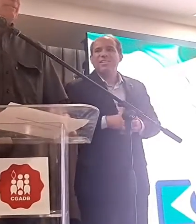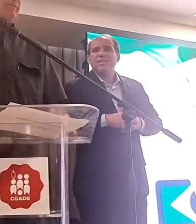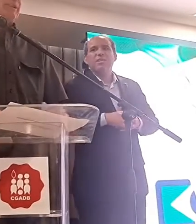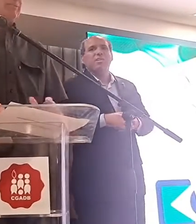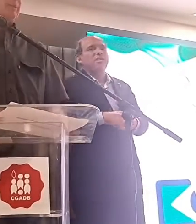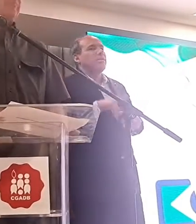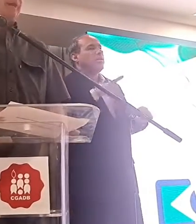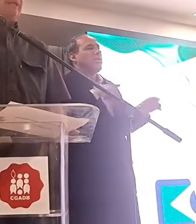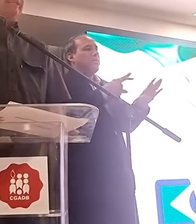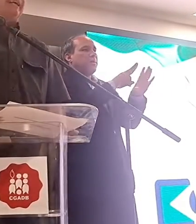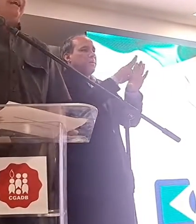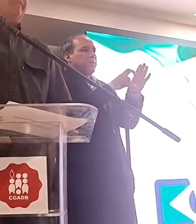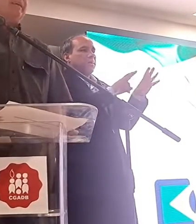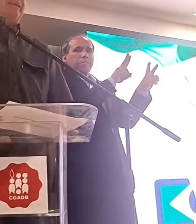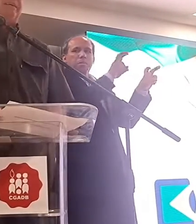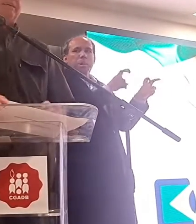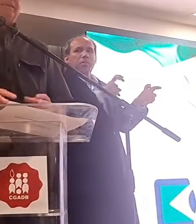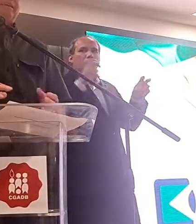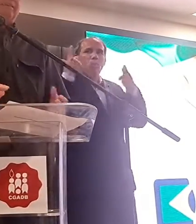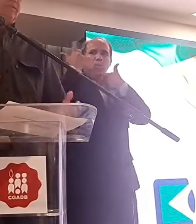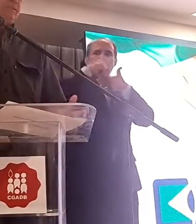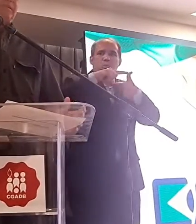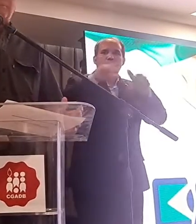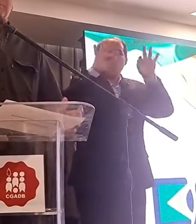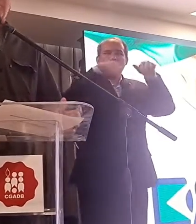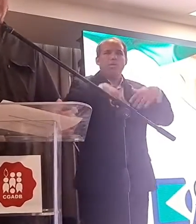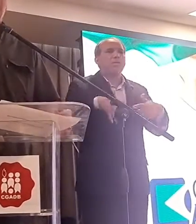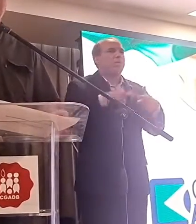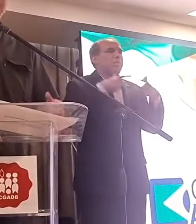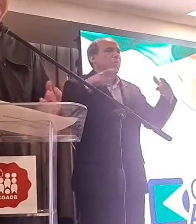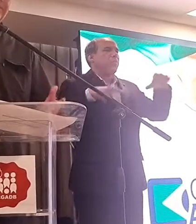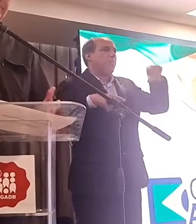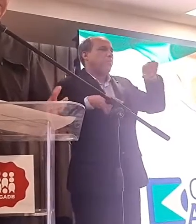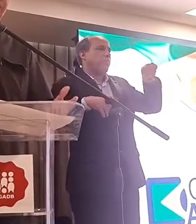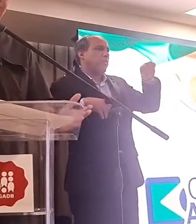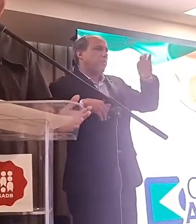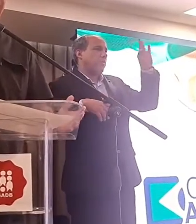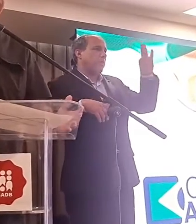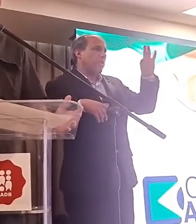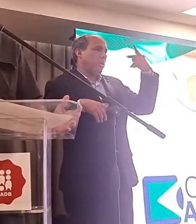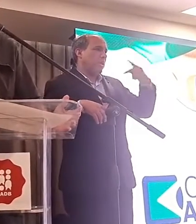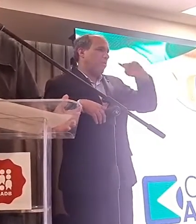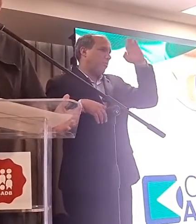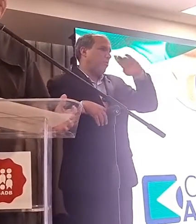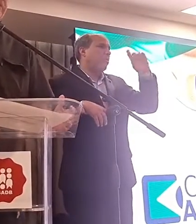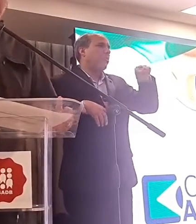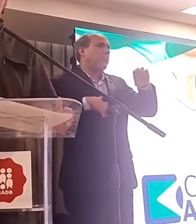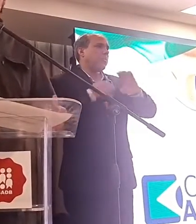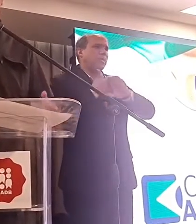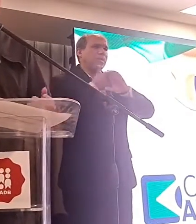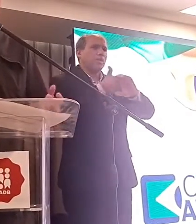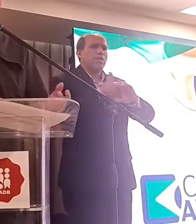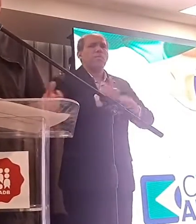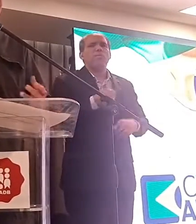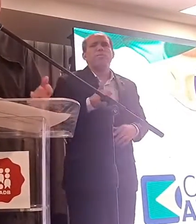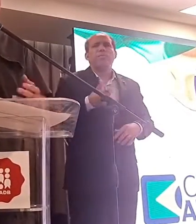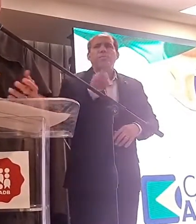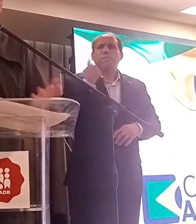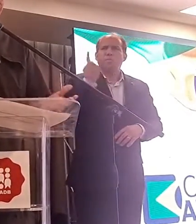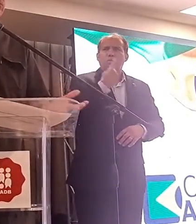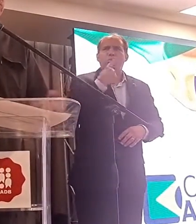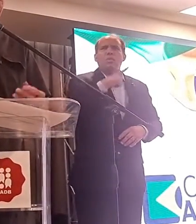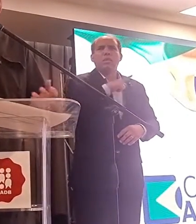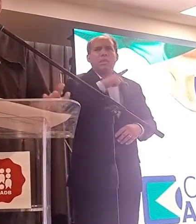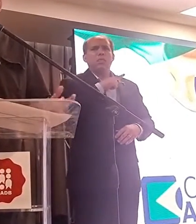Pautas conservadoras para encerrar. 90% do Brasil são cristãos. E temos